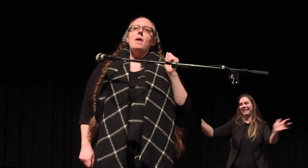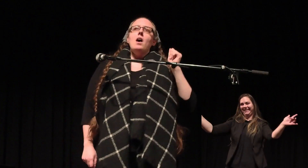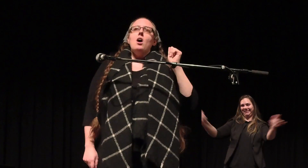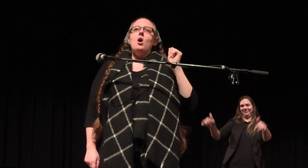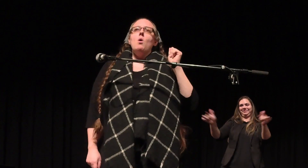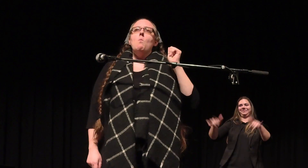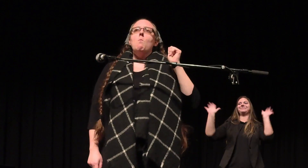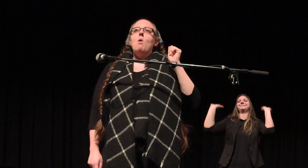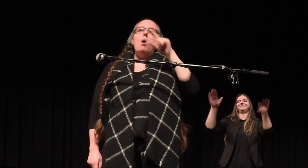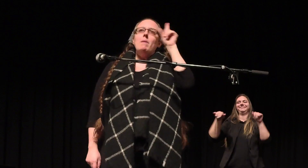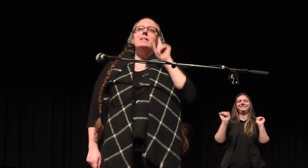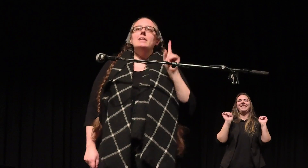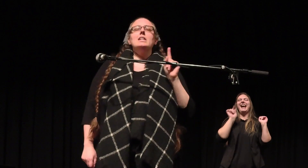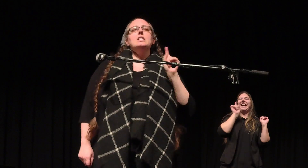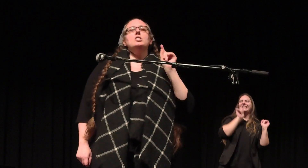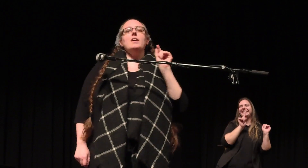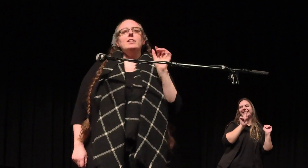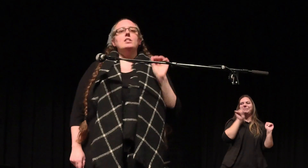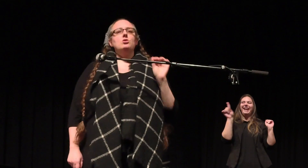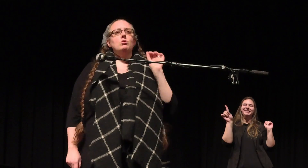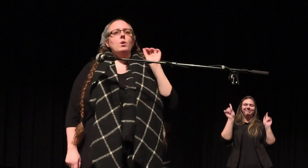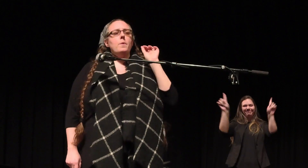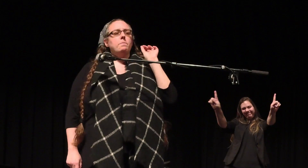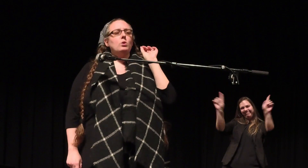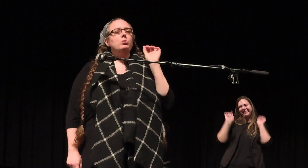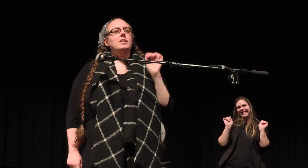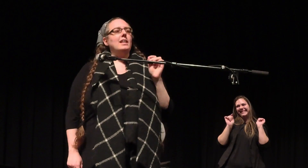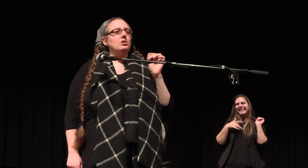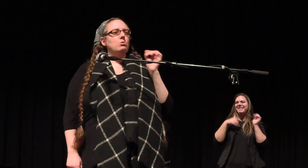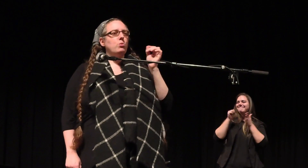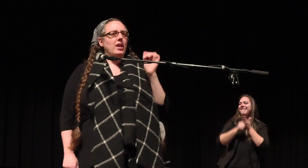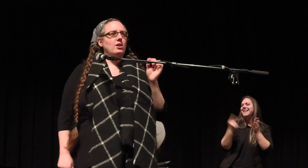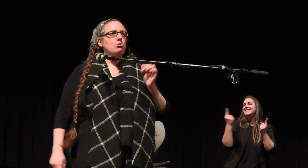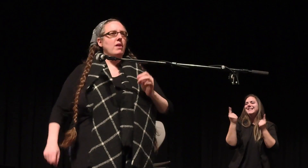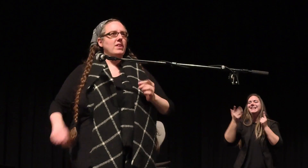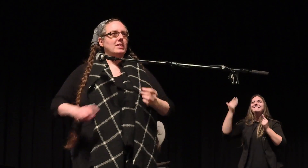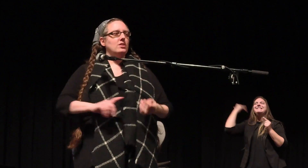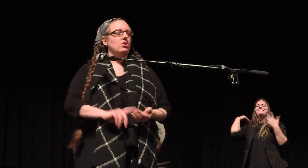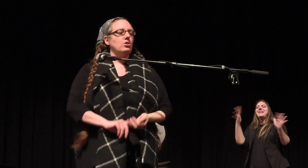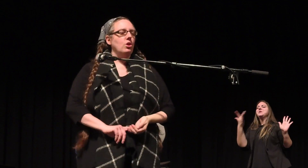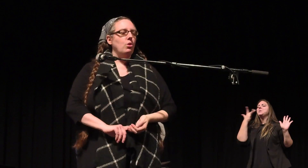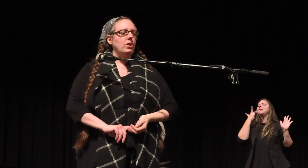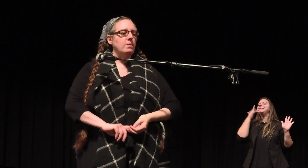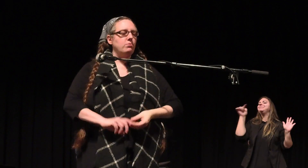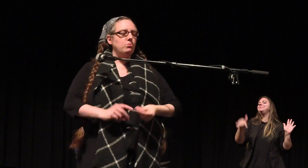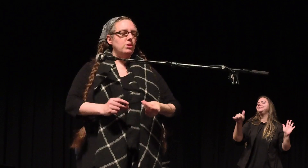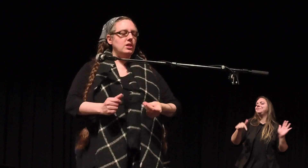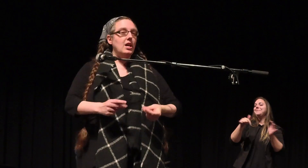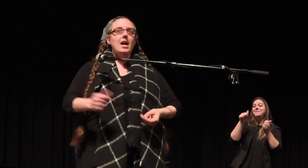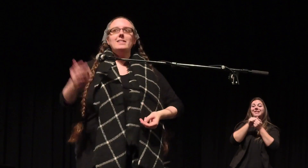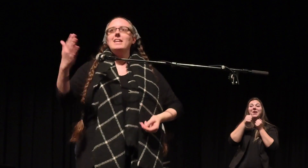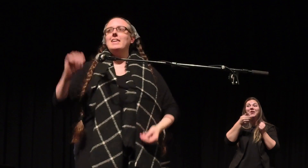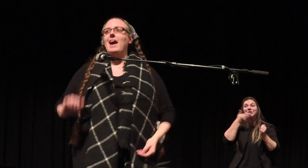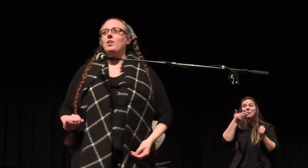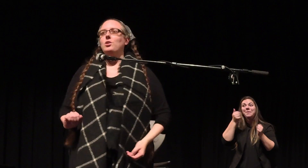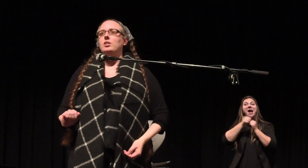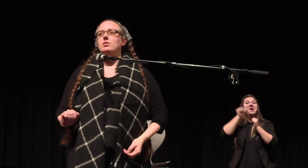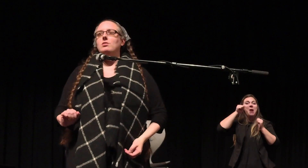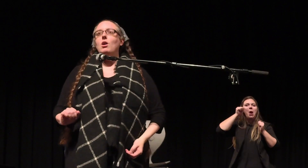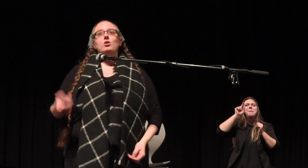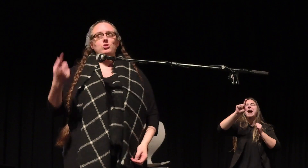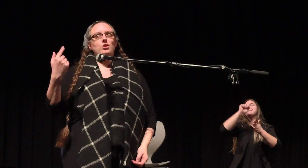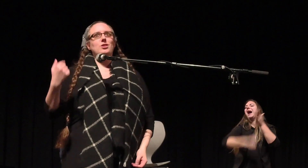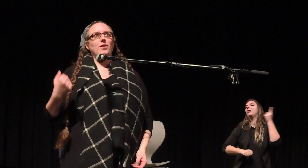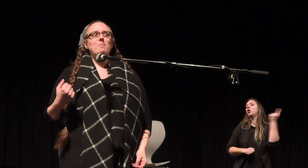quoi? Un moment donné, j'avais déjà goûté à de la soupe aux cailloux avec des oignons et puis des